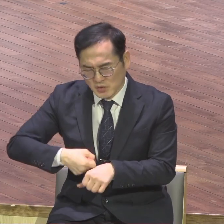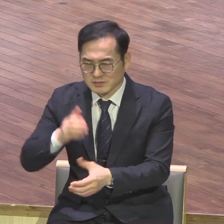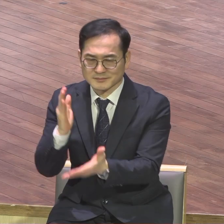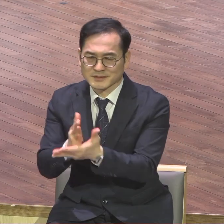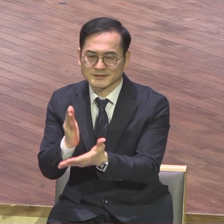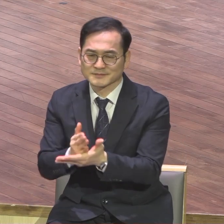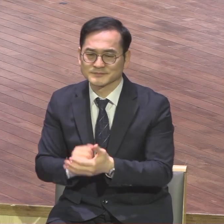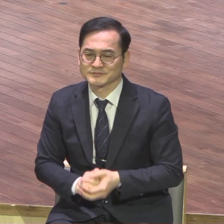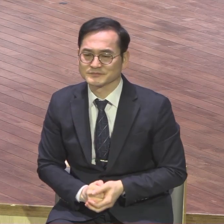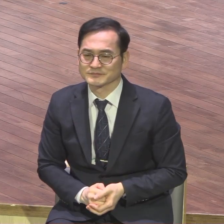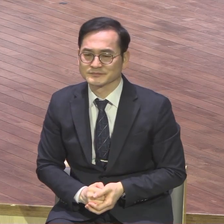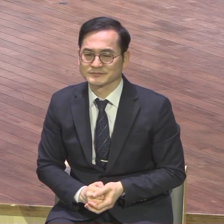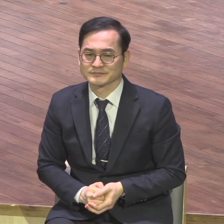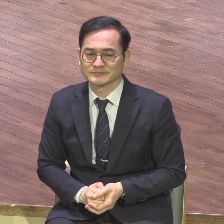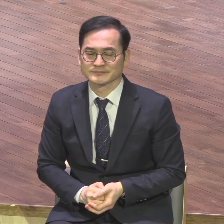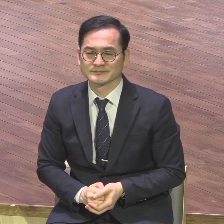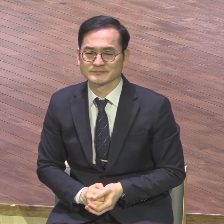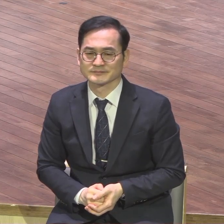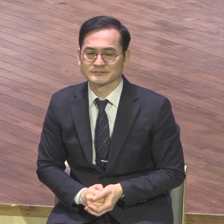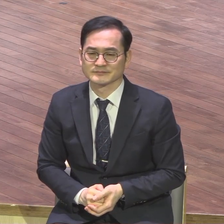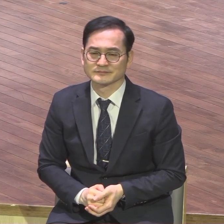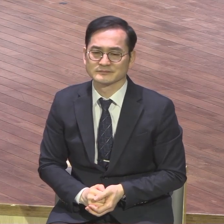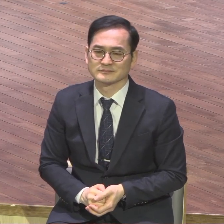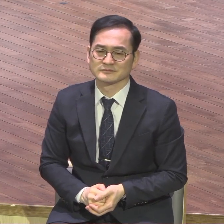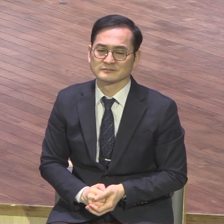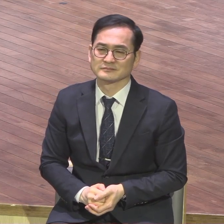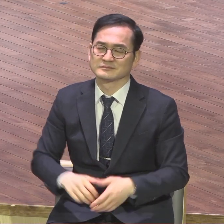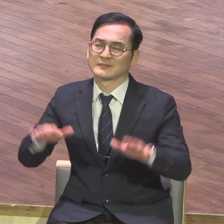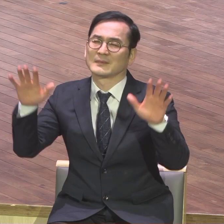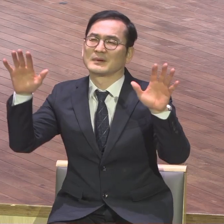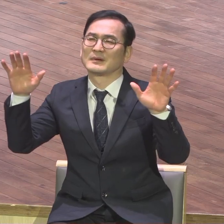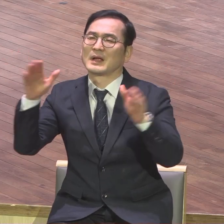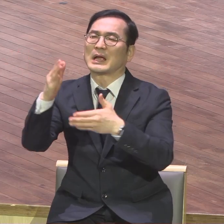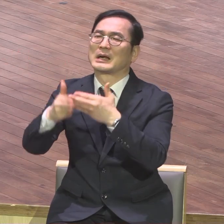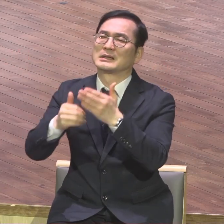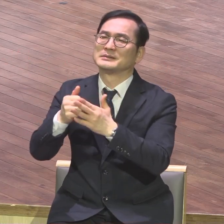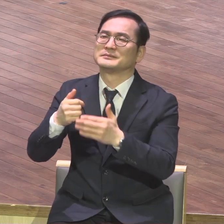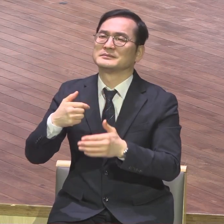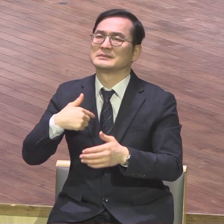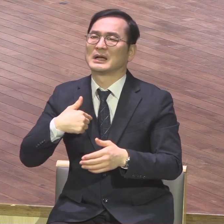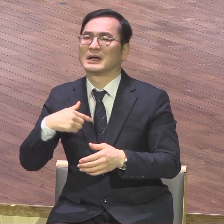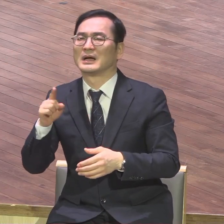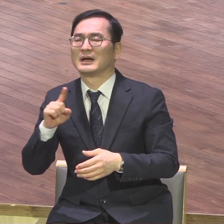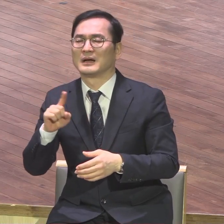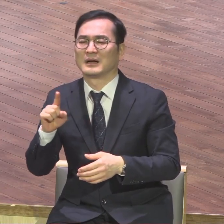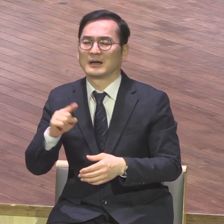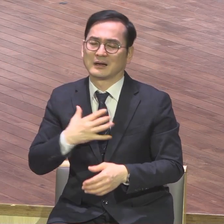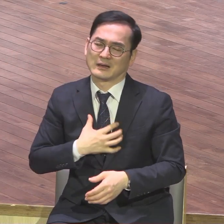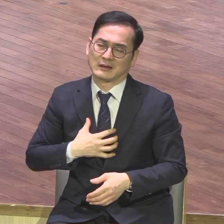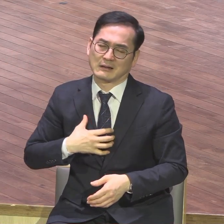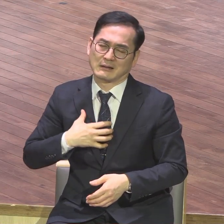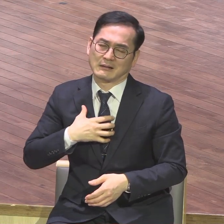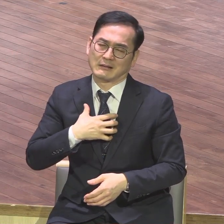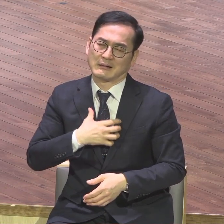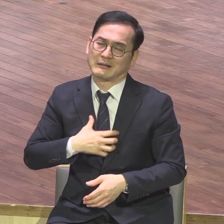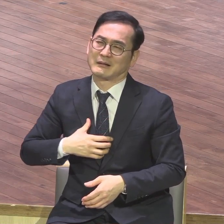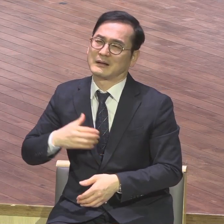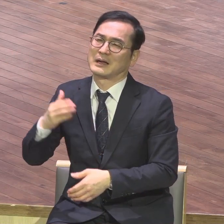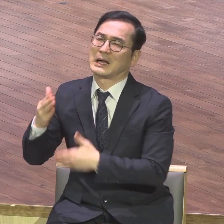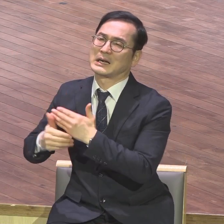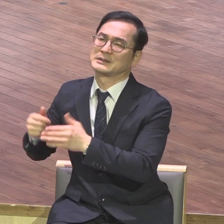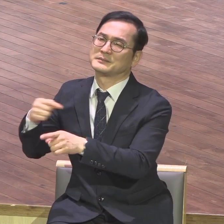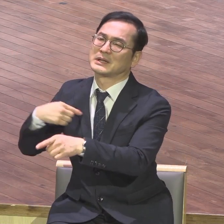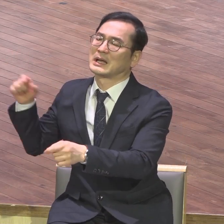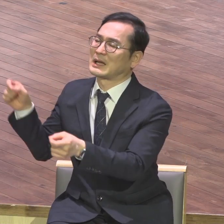바랍니다. 천부여 어지없어서 손 들고 옵니다. 이런 삶은 전혀 복음이 아니에요. 옛날에 이런 거